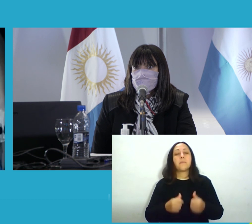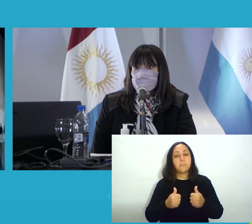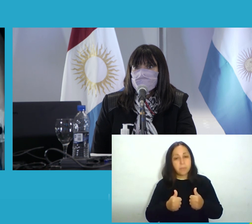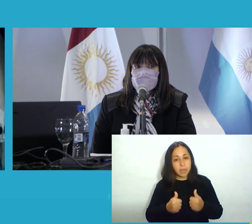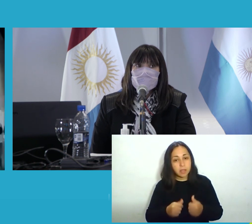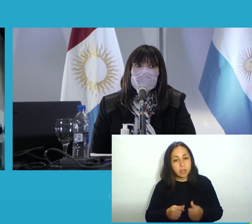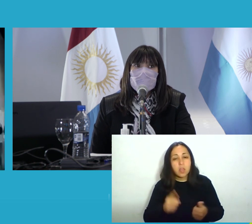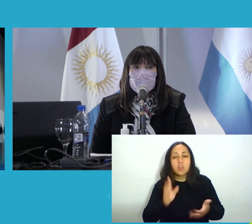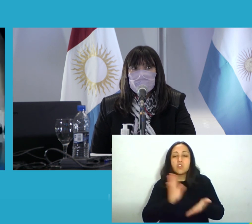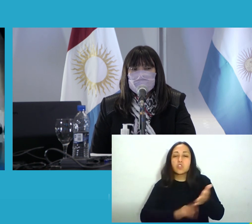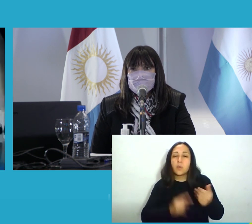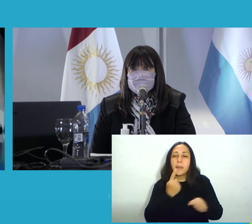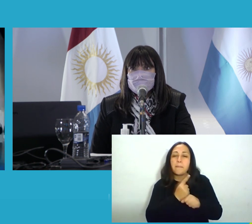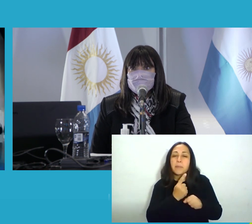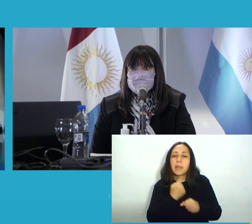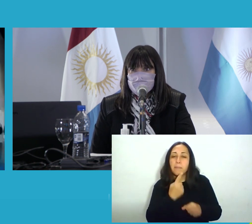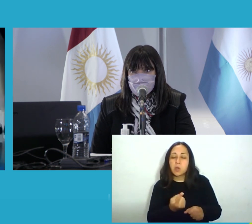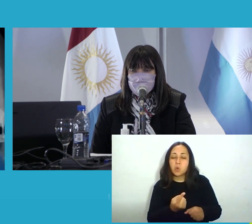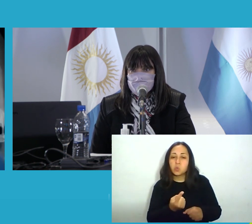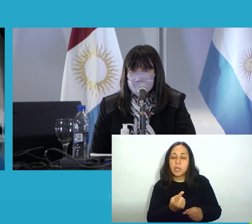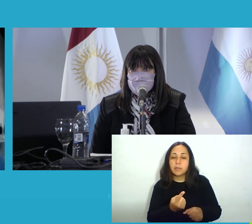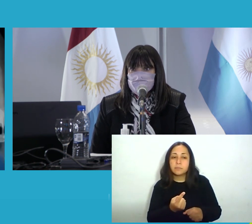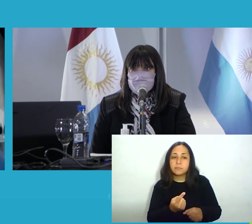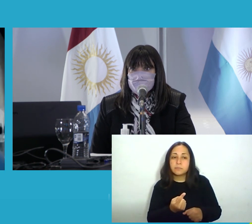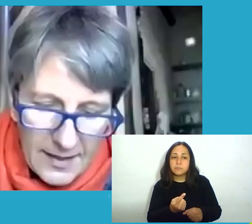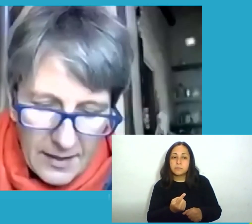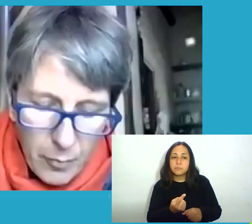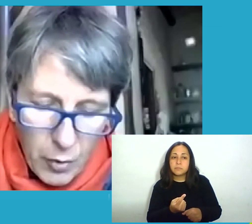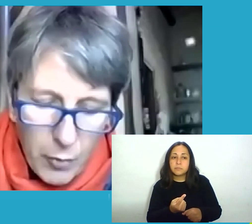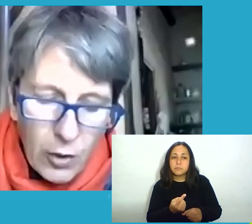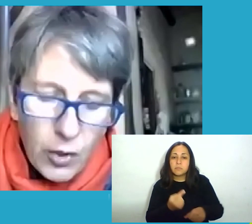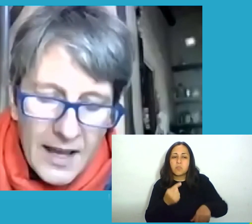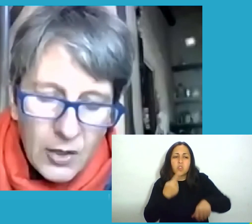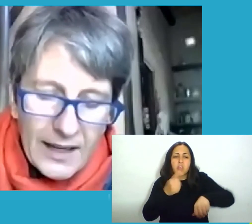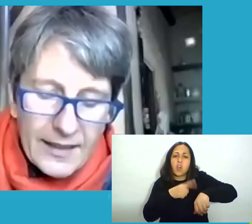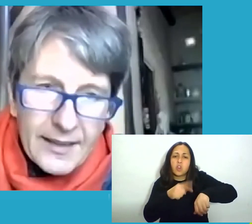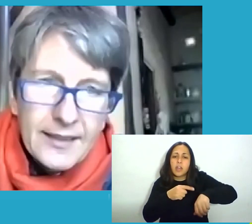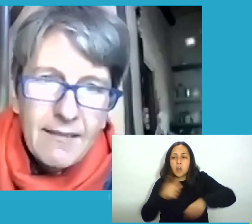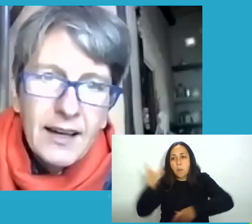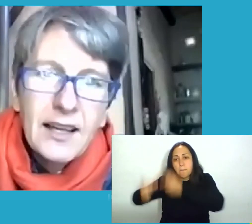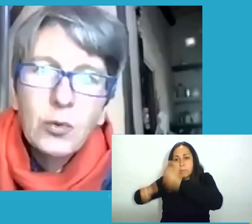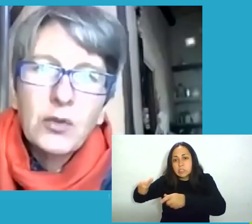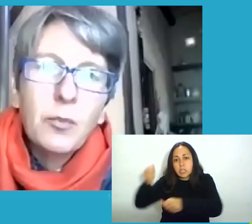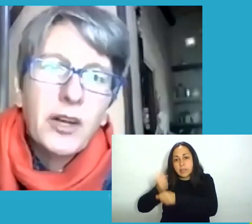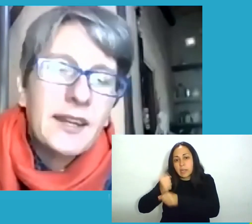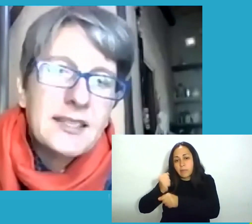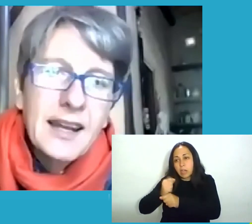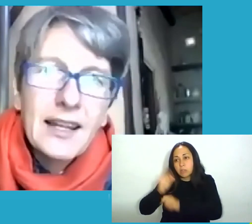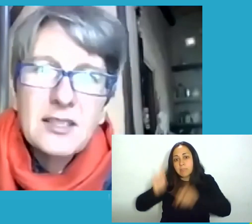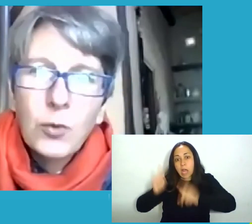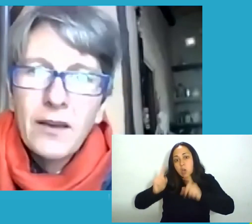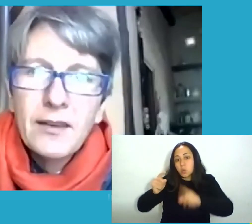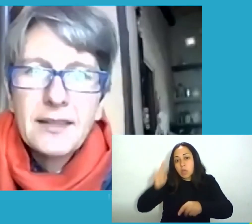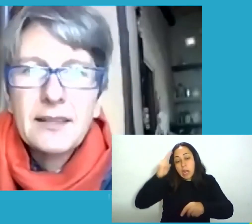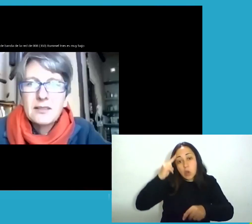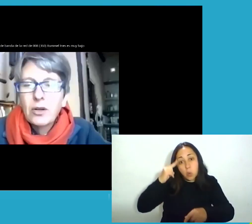Bien, pero la primera pregunta no es por el horario. La gente que trabaja, algunos no pueden estar a